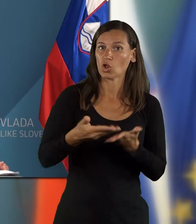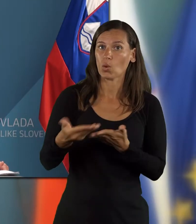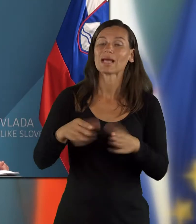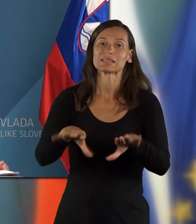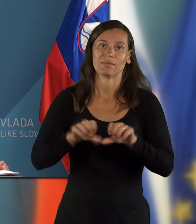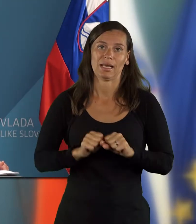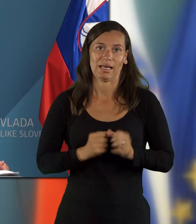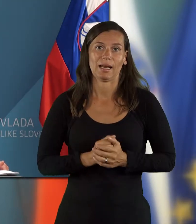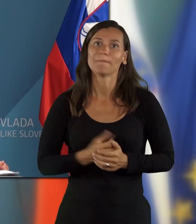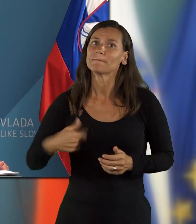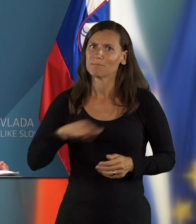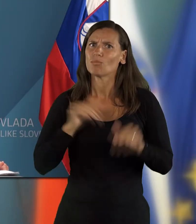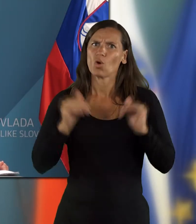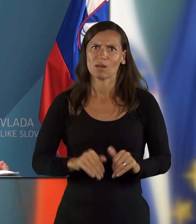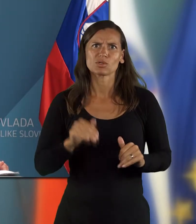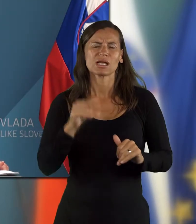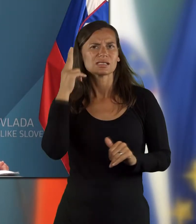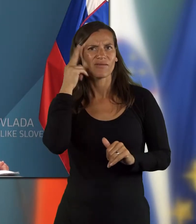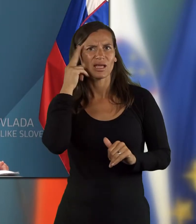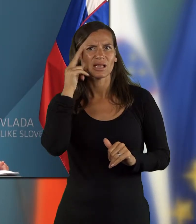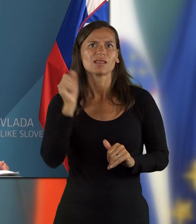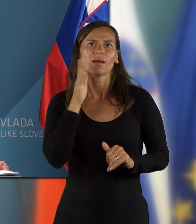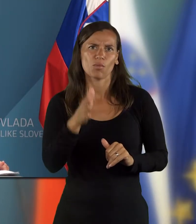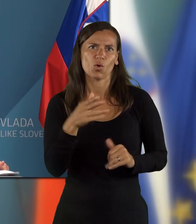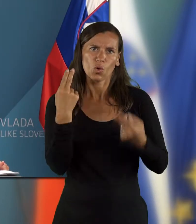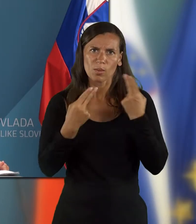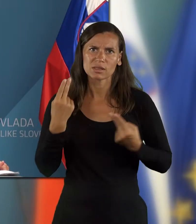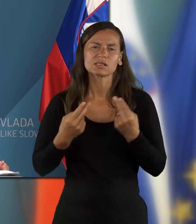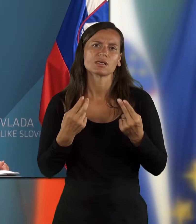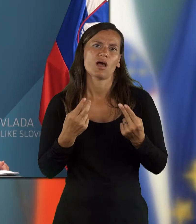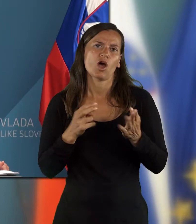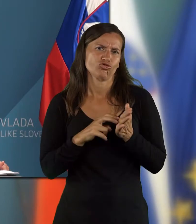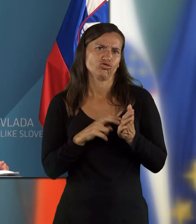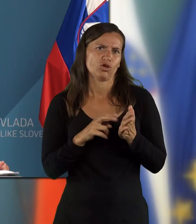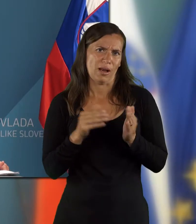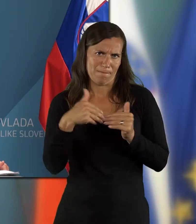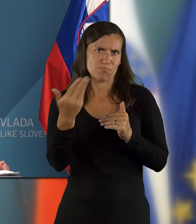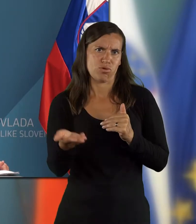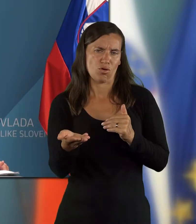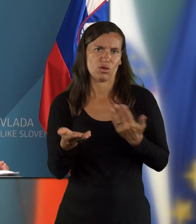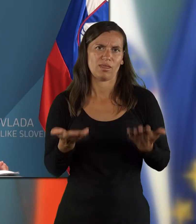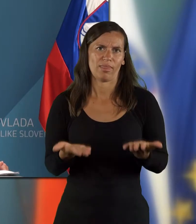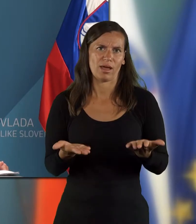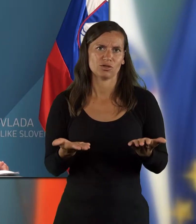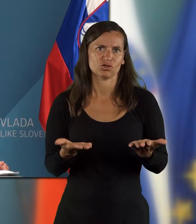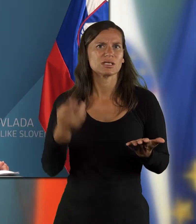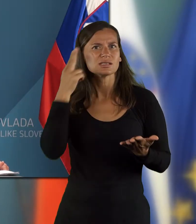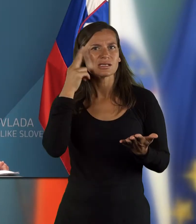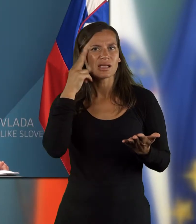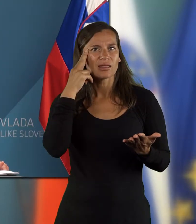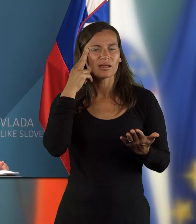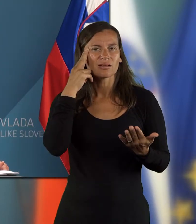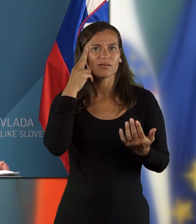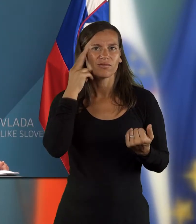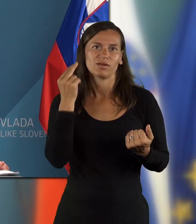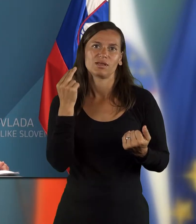predloge sprejela. Moramo se seveda zavedati, da bo komisija šele po današnji